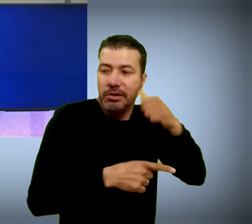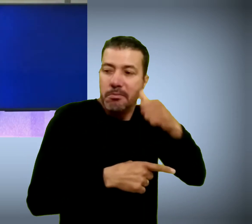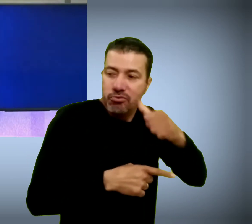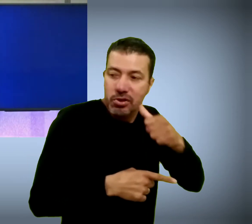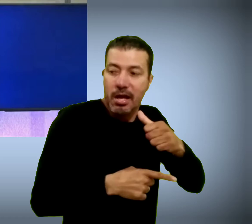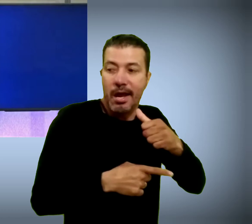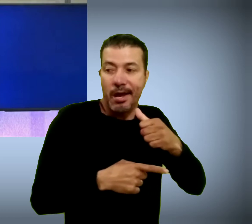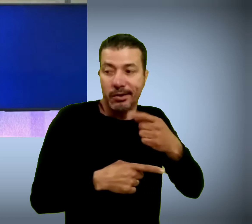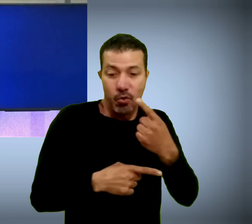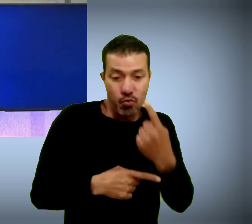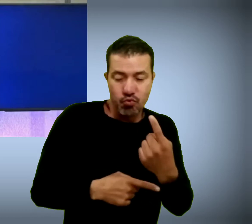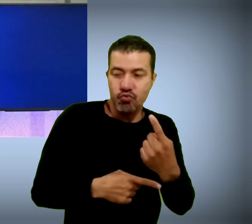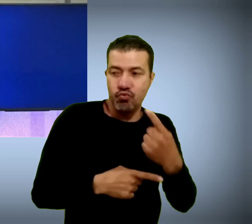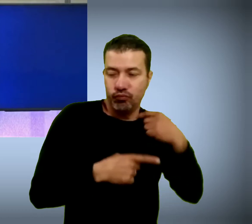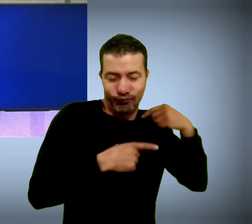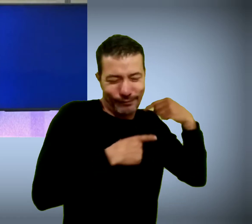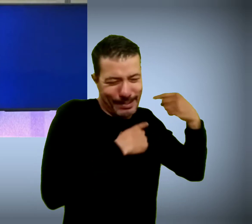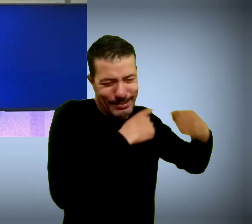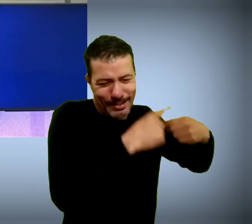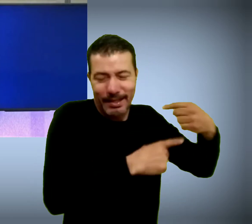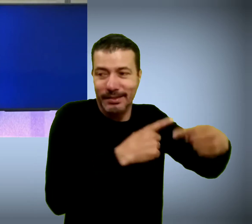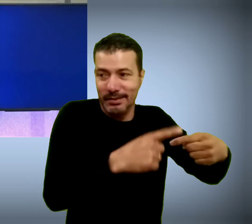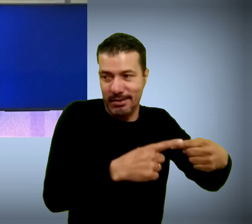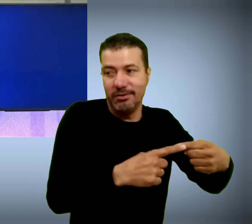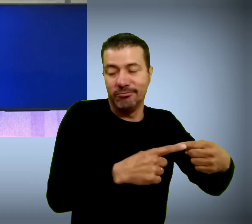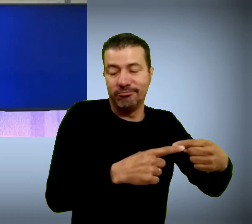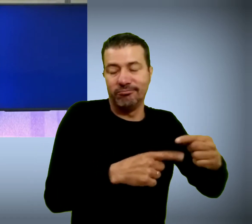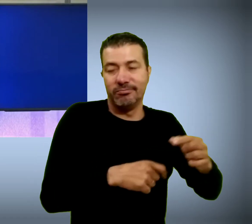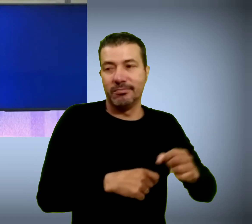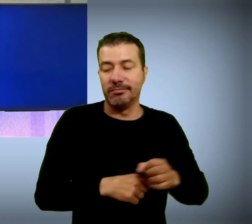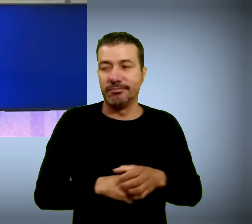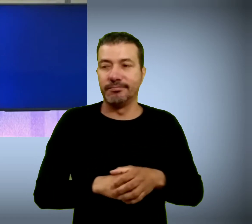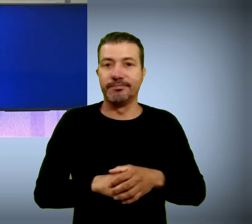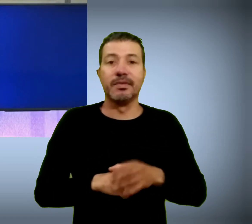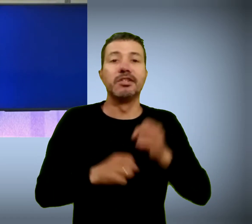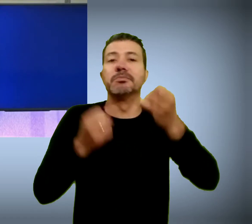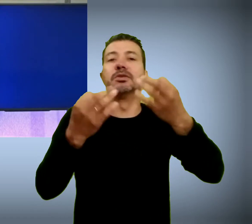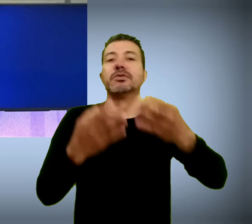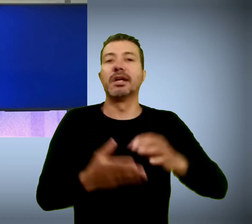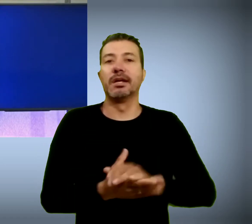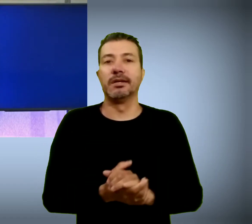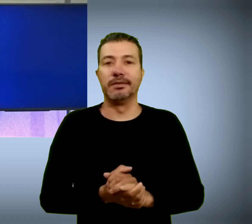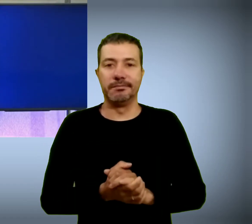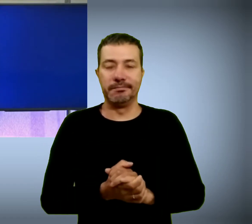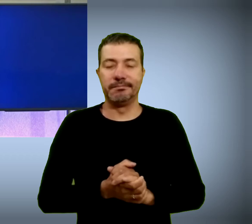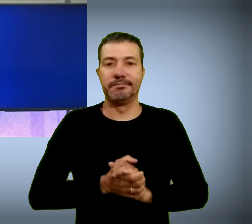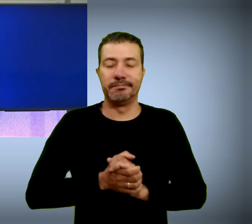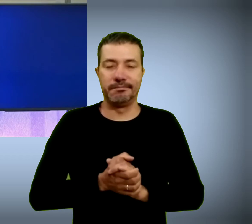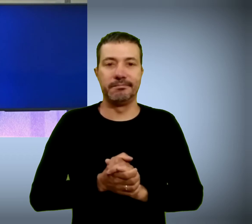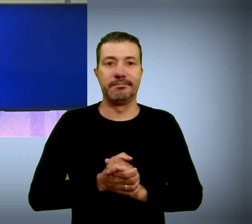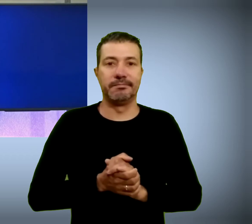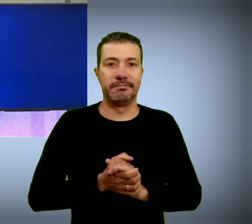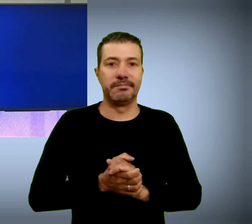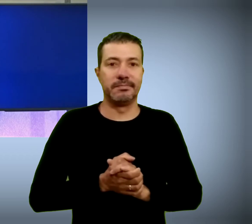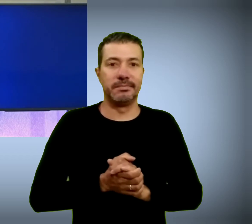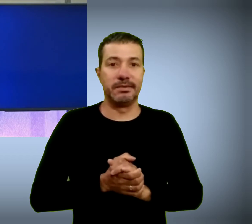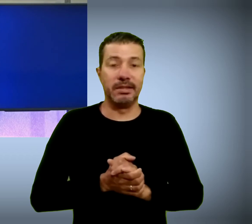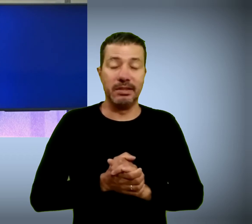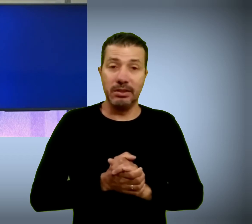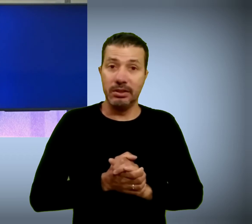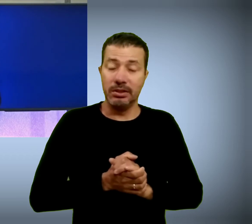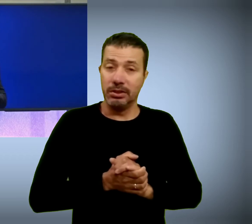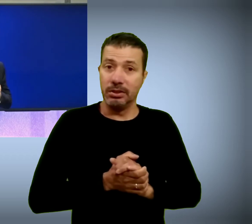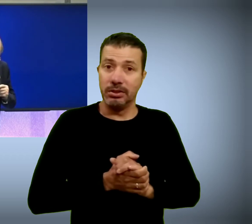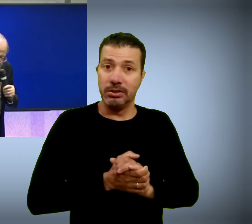para um descendente. Então aqui está no singular, tá? Diz assim, e a semente